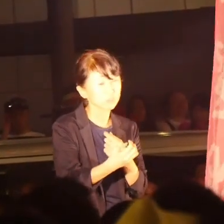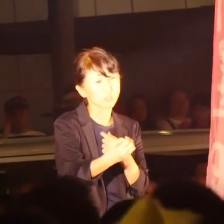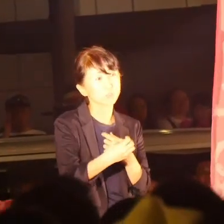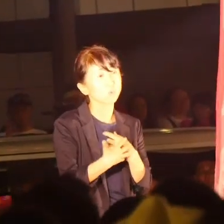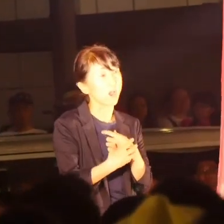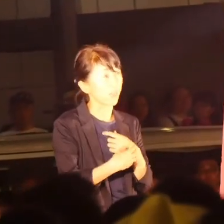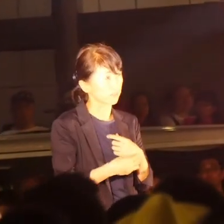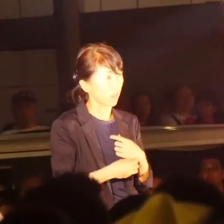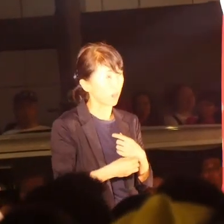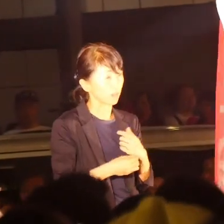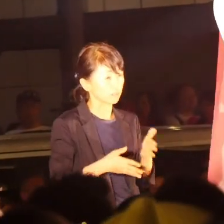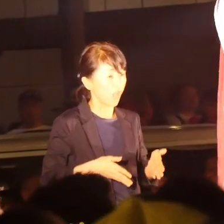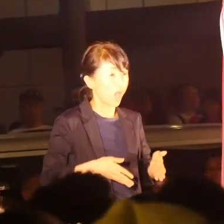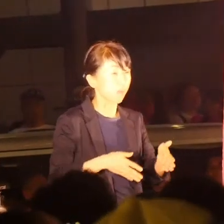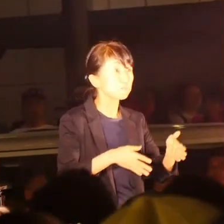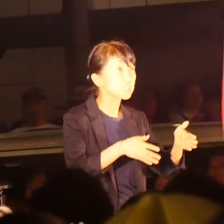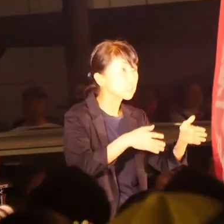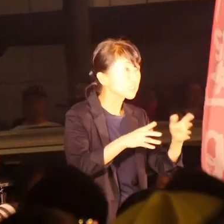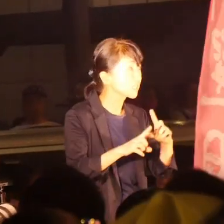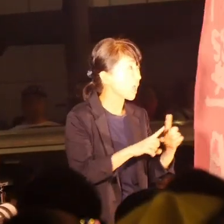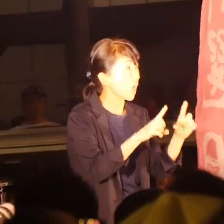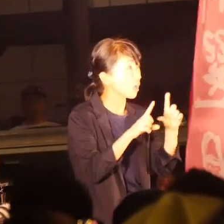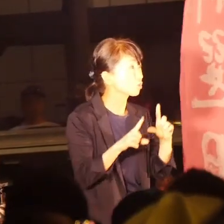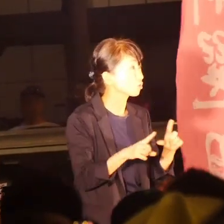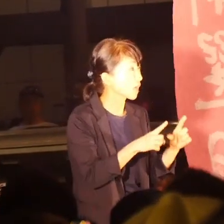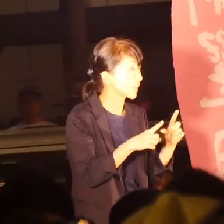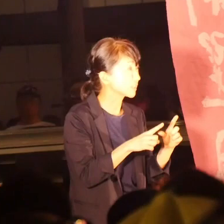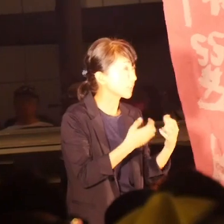路上で暮らされてる方々、ここ新宿にもいる。